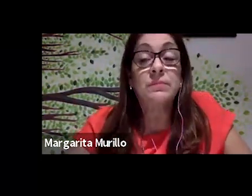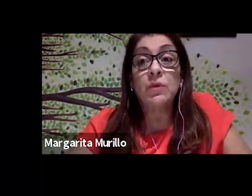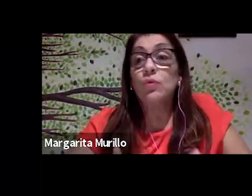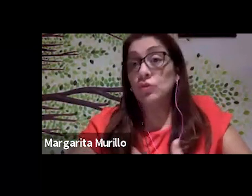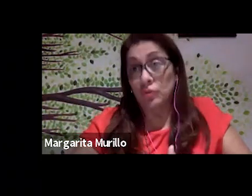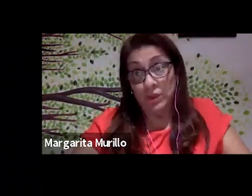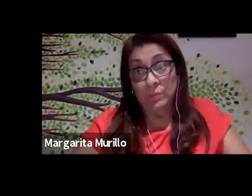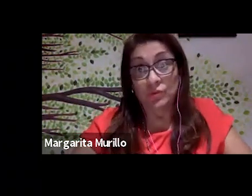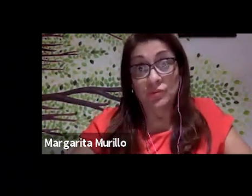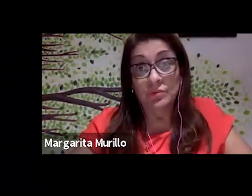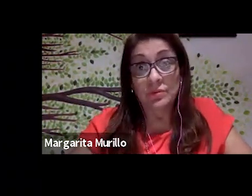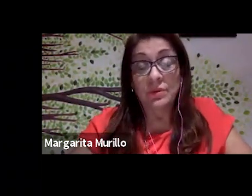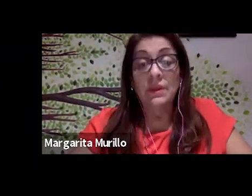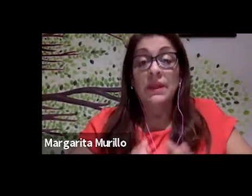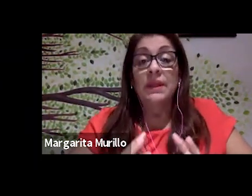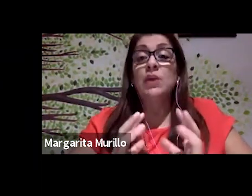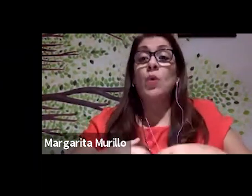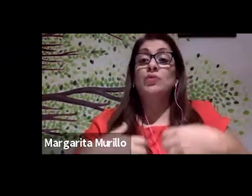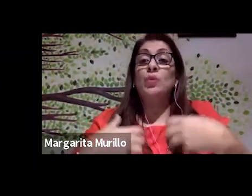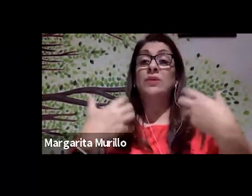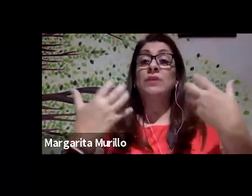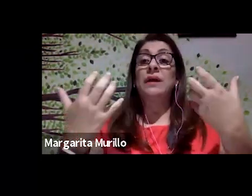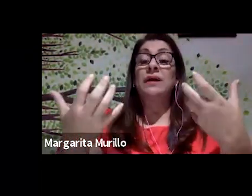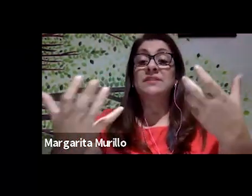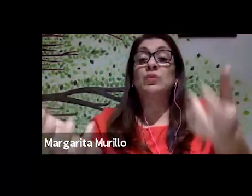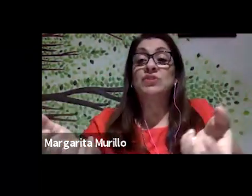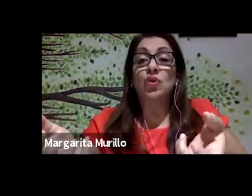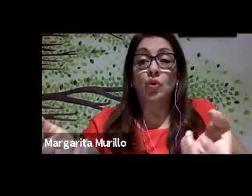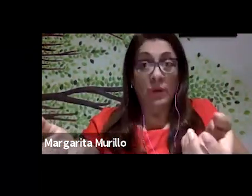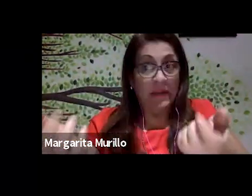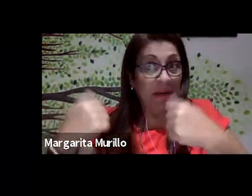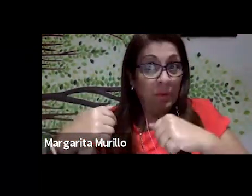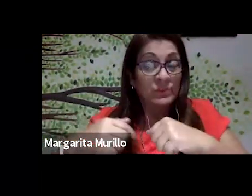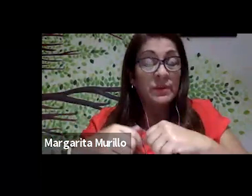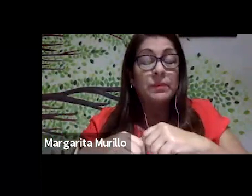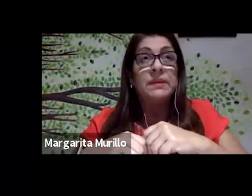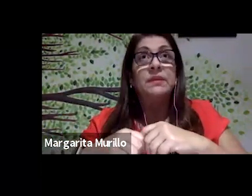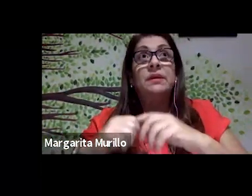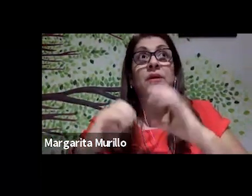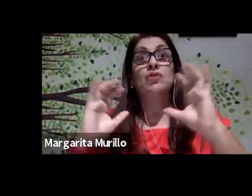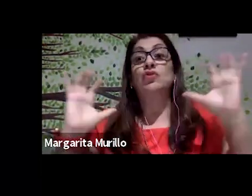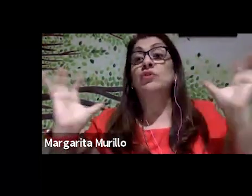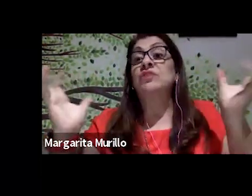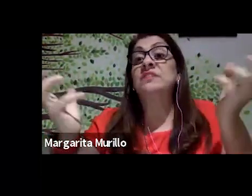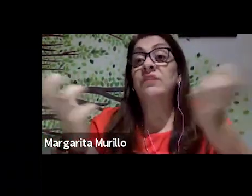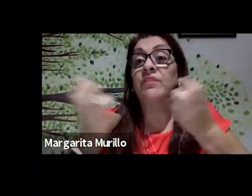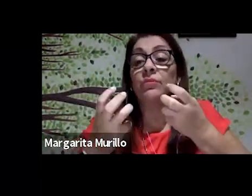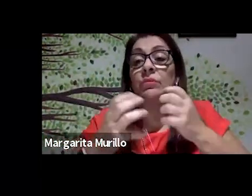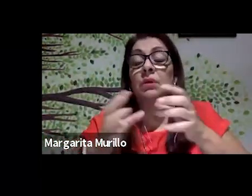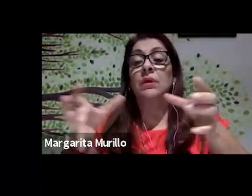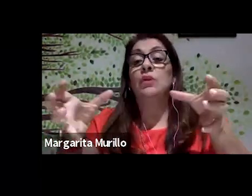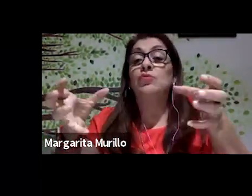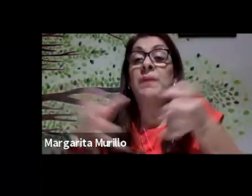sin vínculos nos morimos y cuando hay una situación como la que acabamos de vivir donde nos